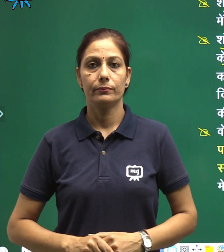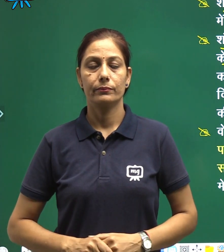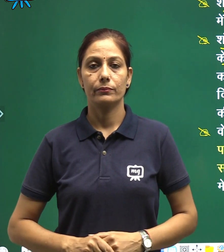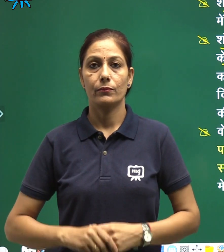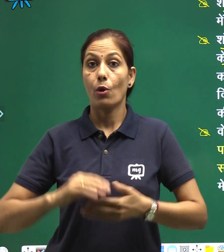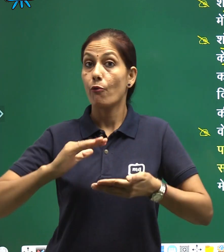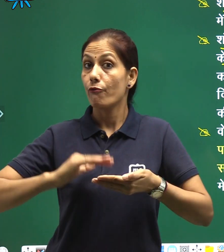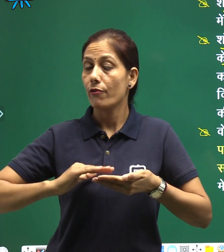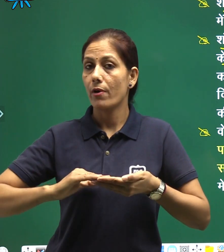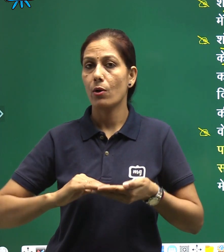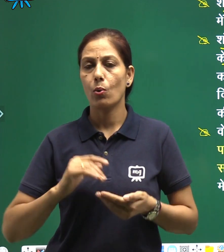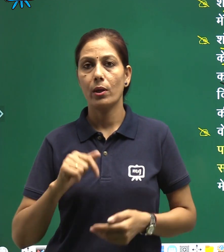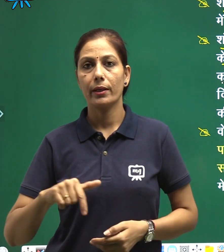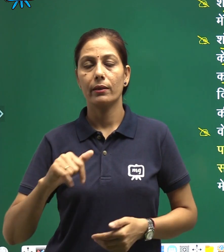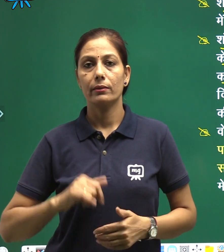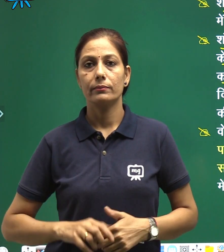विवाह को लेकर